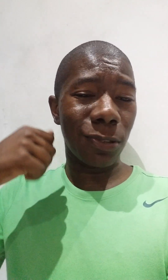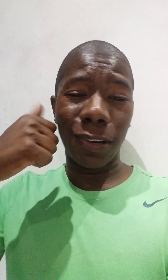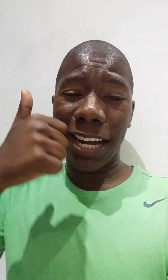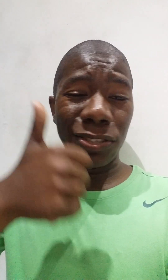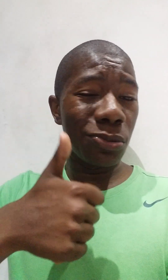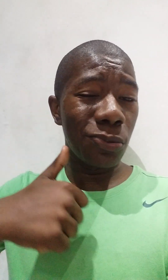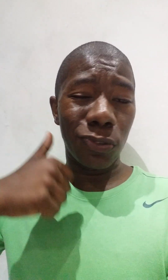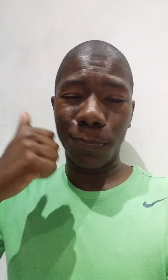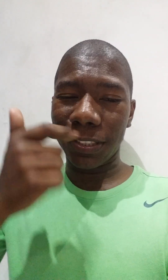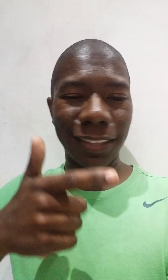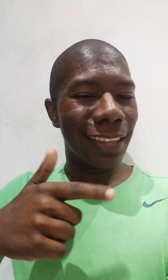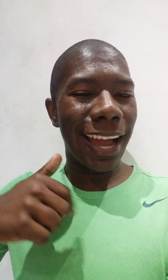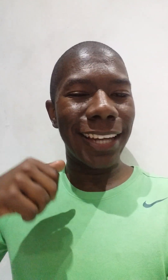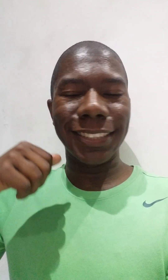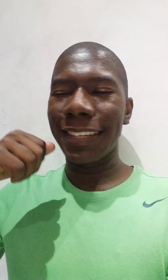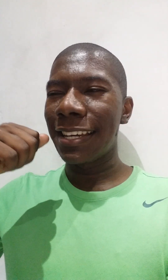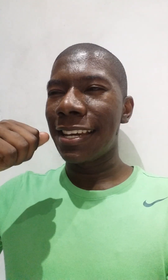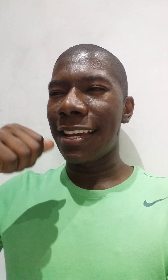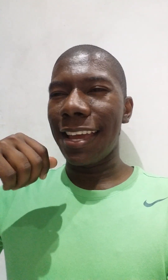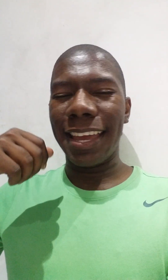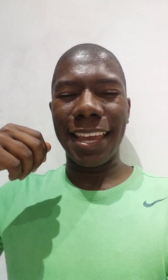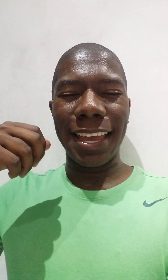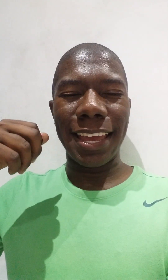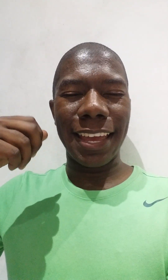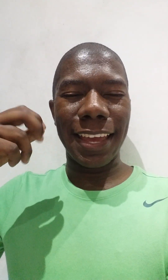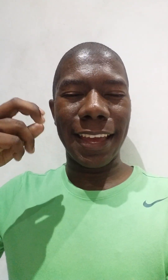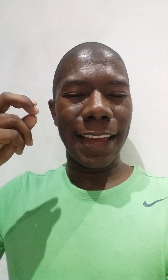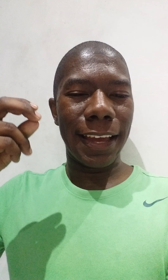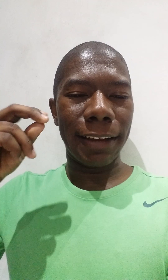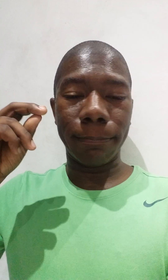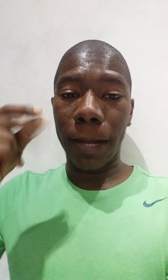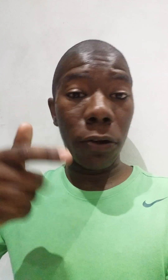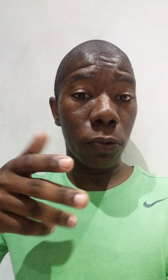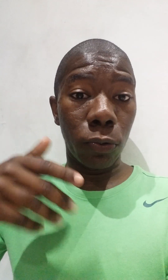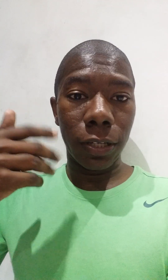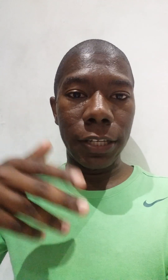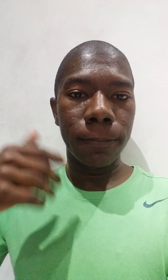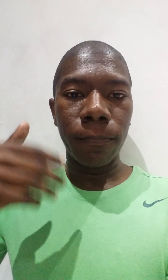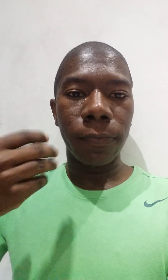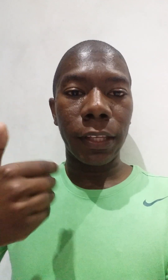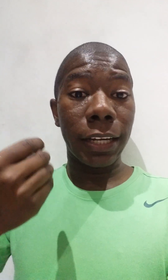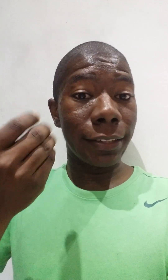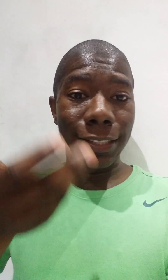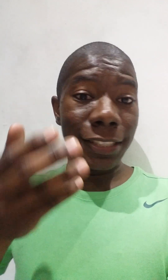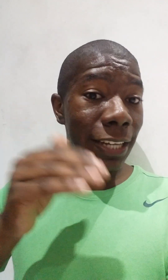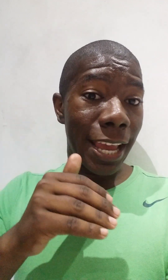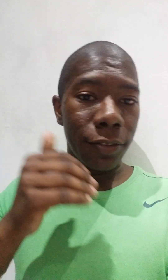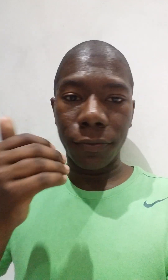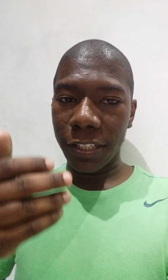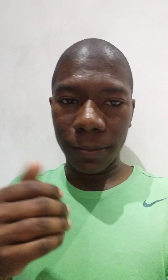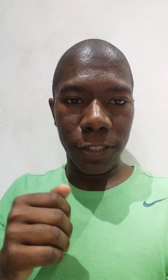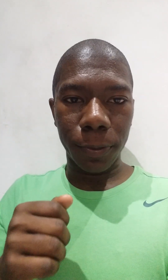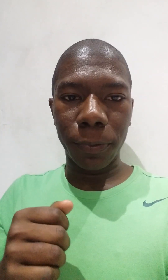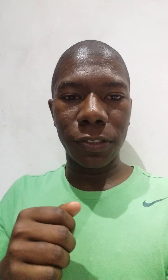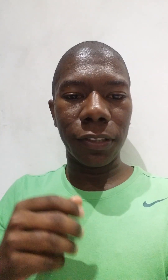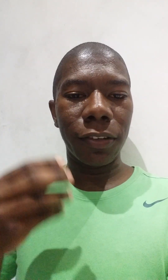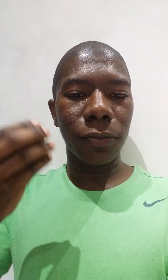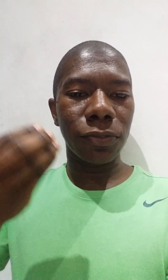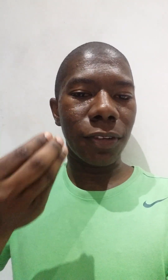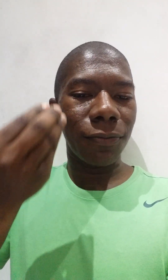colocar juros porcentagem eh cálculo ali grandeza direto ou inversamente proporcional Então são